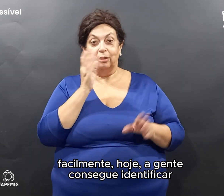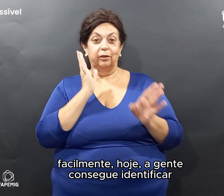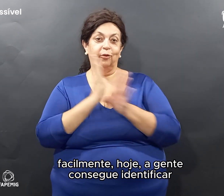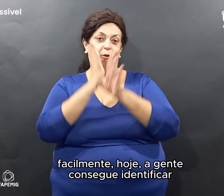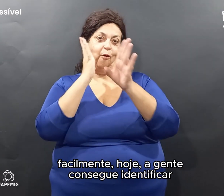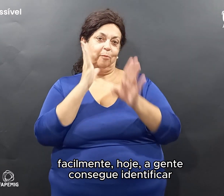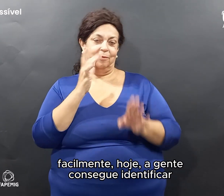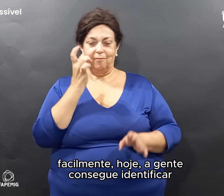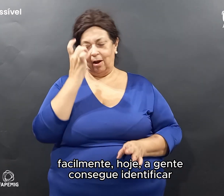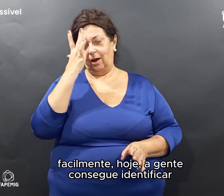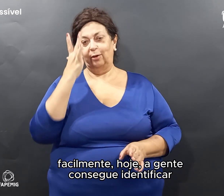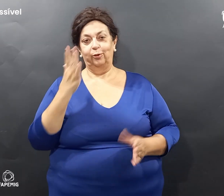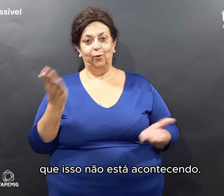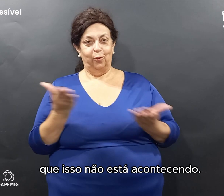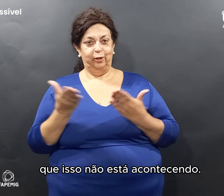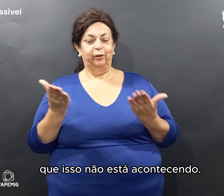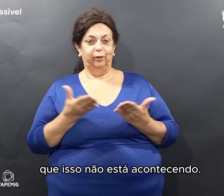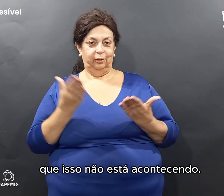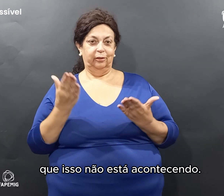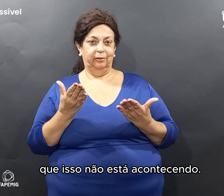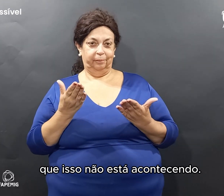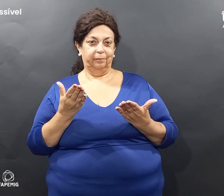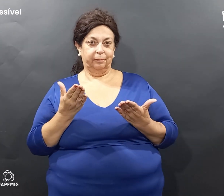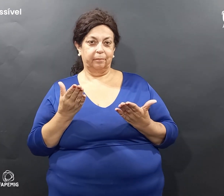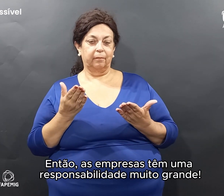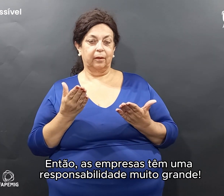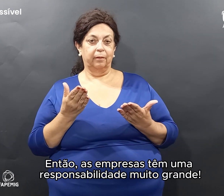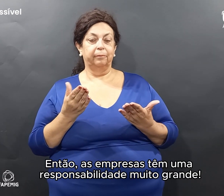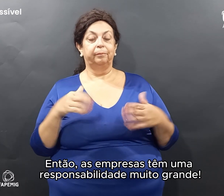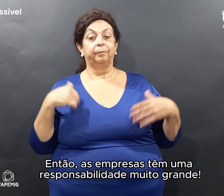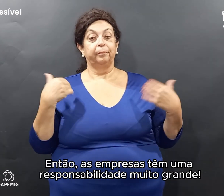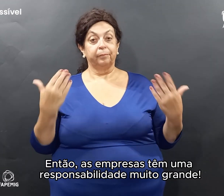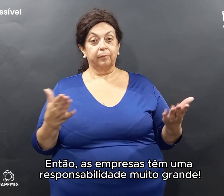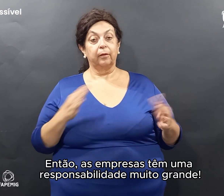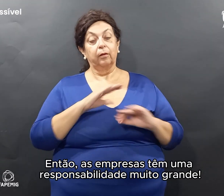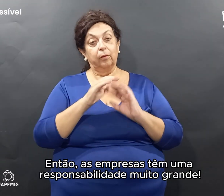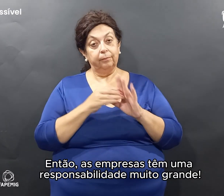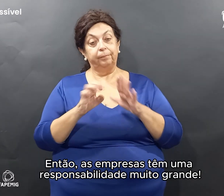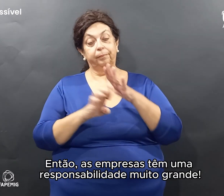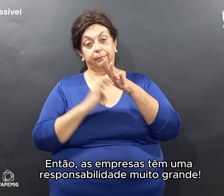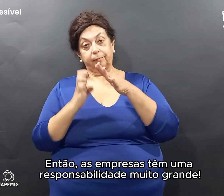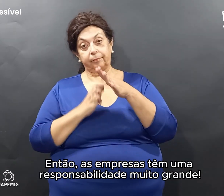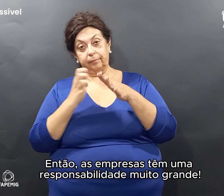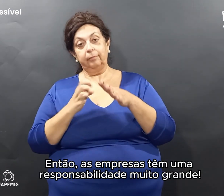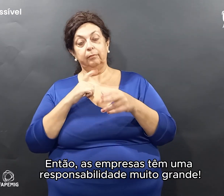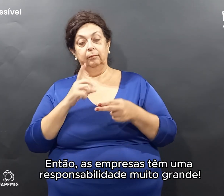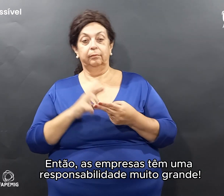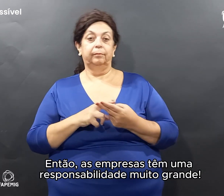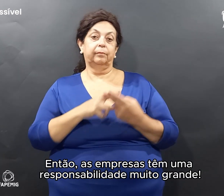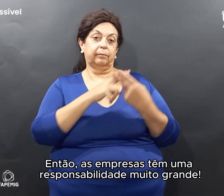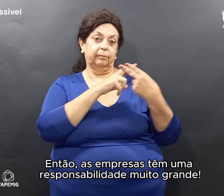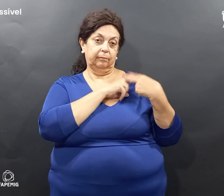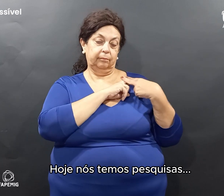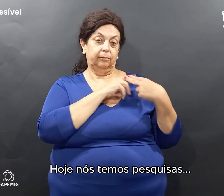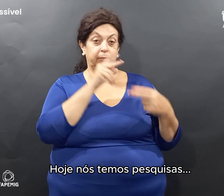gente consegue identificar que isso não está acontecendo. Então, as empresas, elas têm uma responsabilidade muito grande. Hoje nós